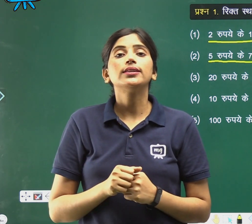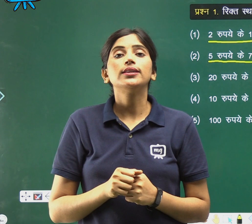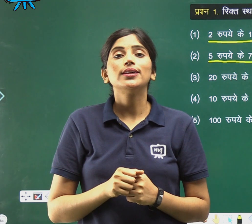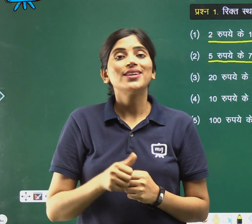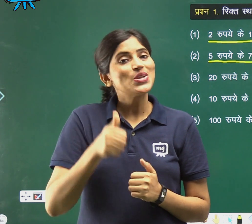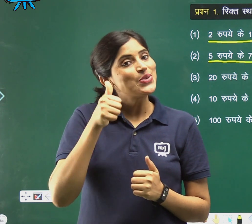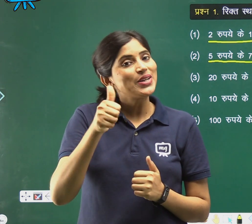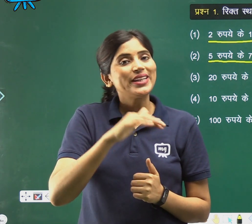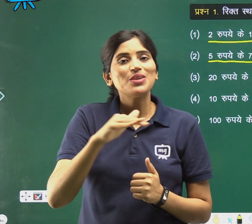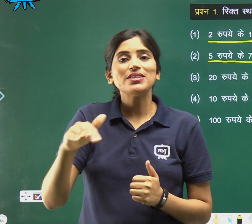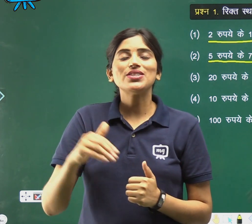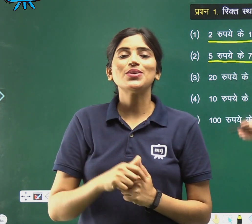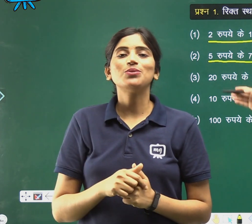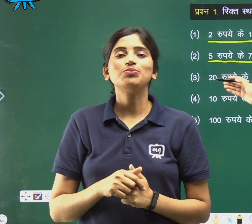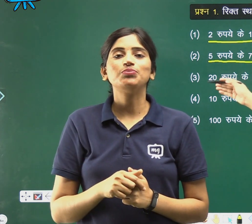ठीक है बच्चों।